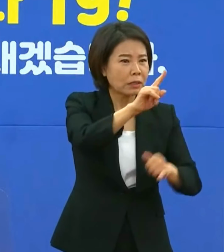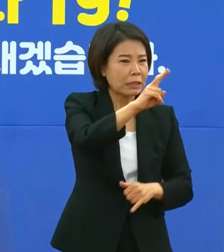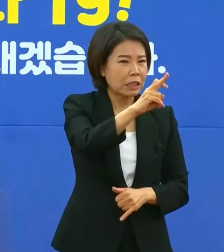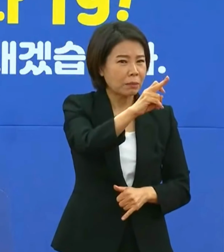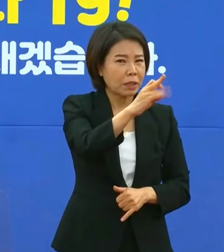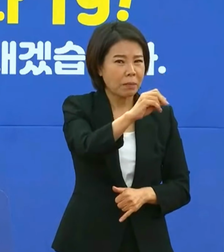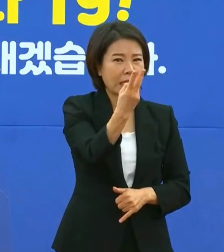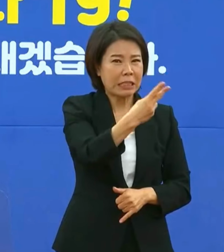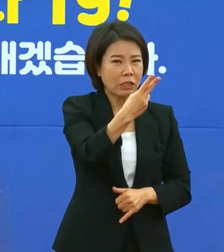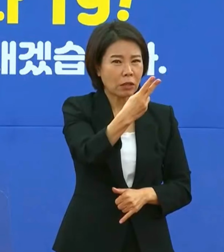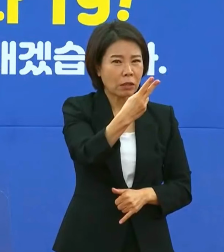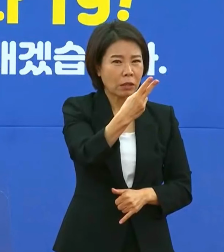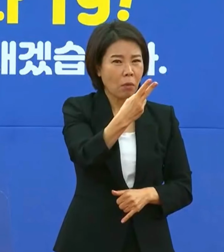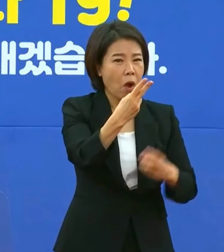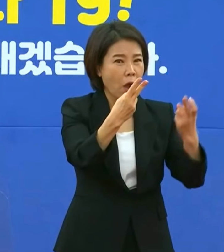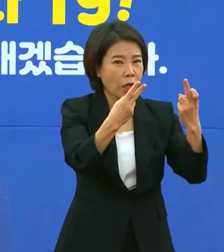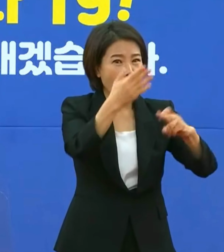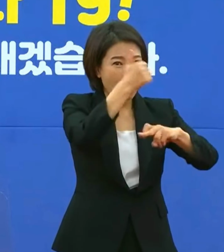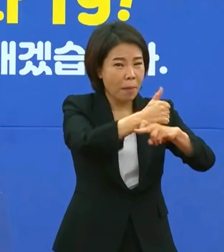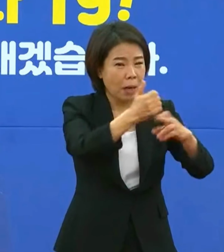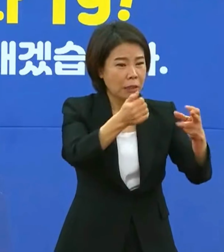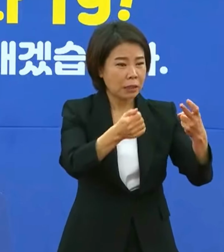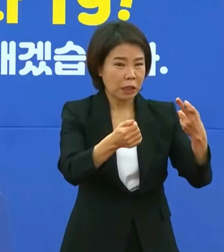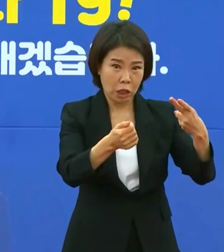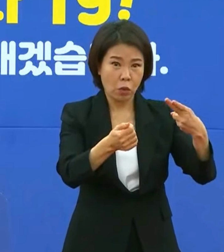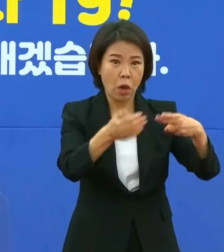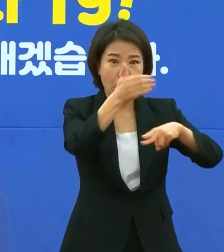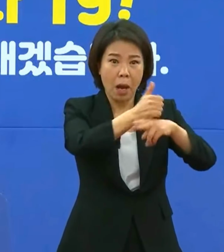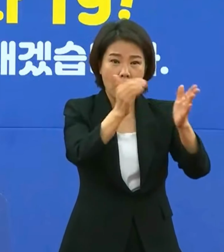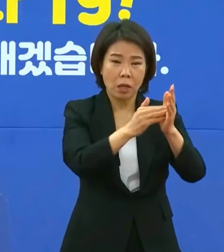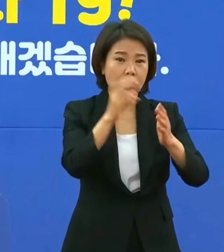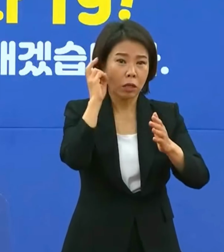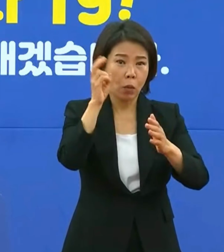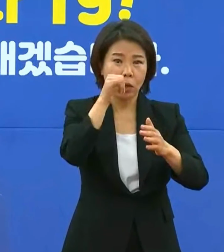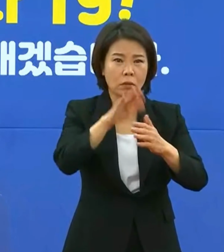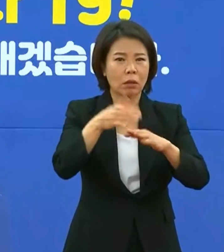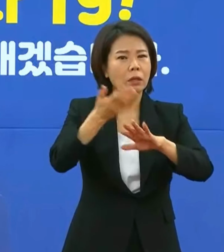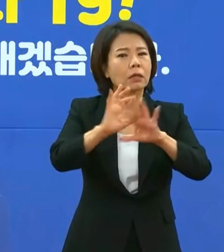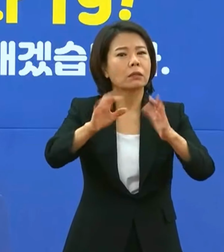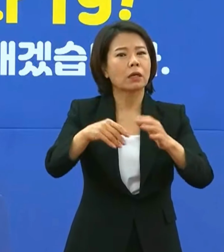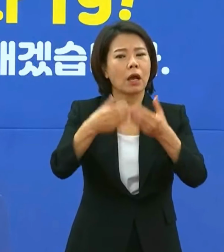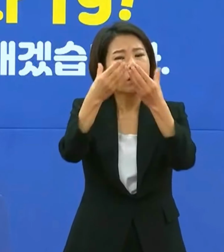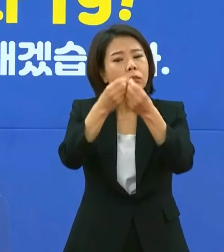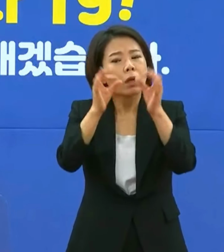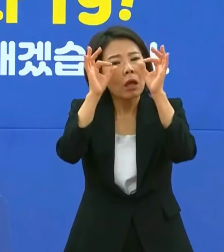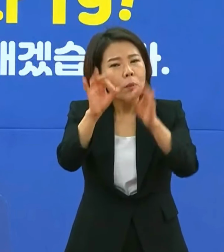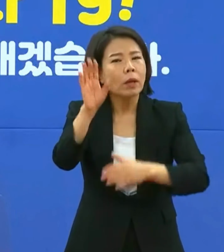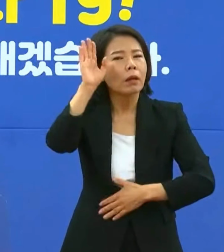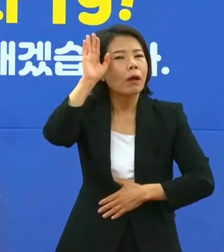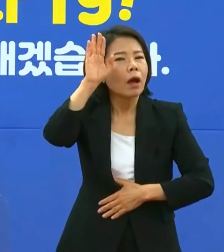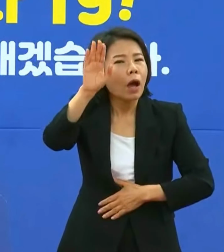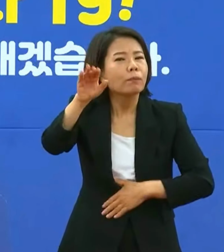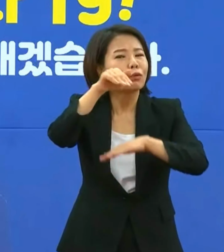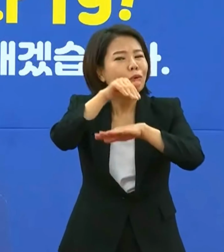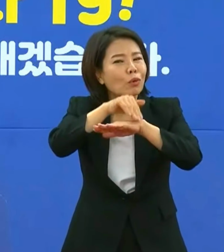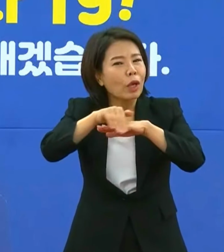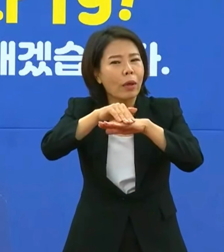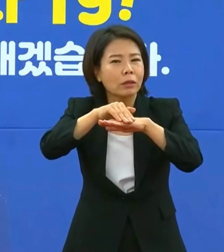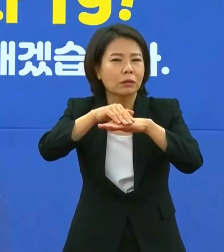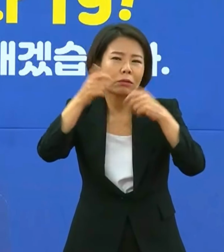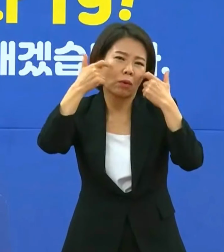또 2월 말경에 온다 이렇게 되있어서 일본이나 해외 사례를 봐도 이런 전망이 이제는 그렇게 중요치